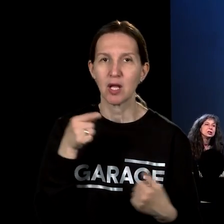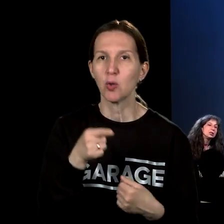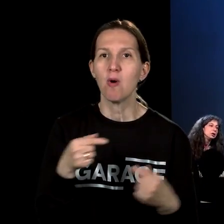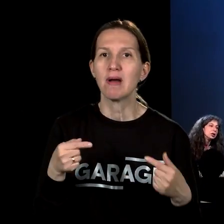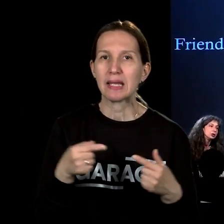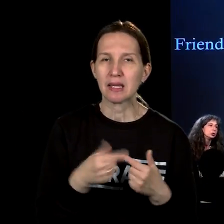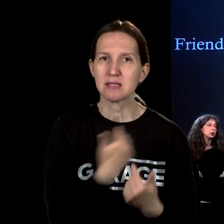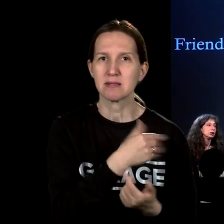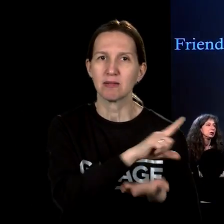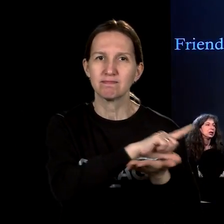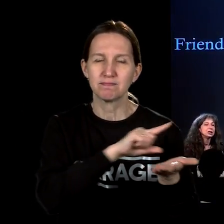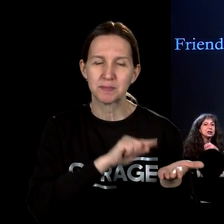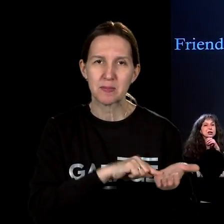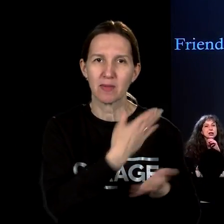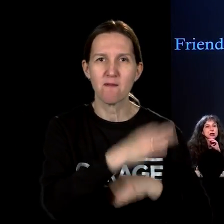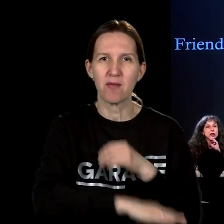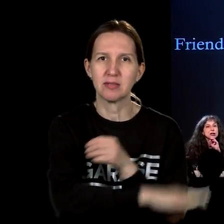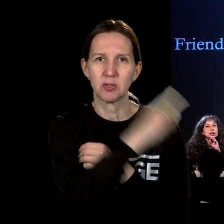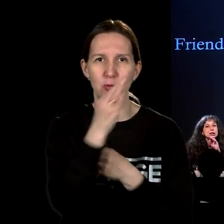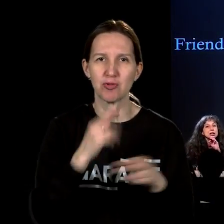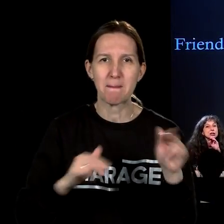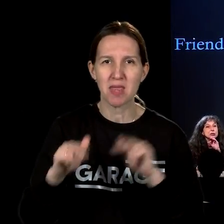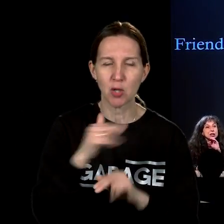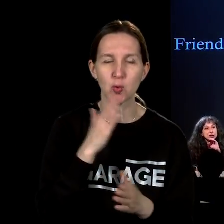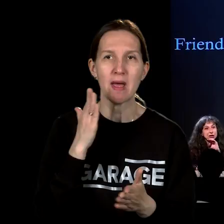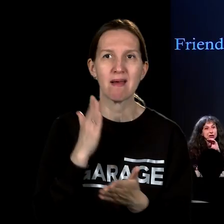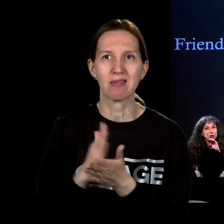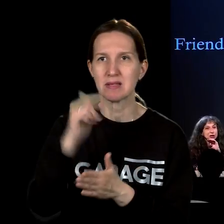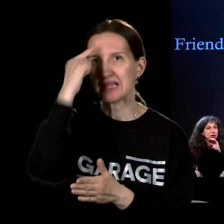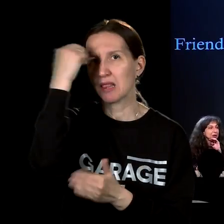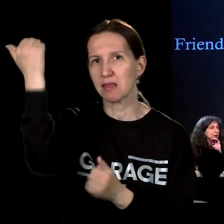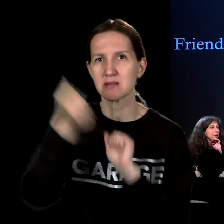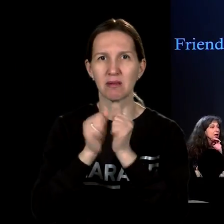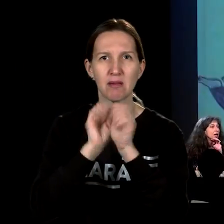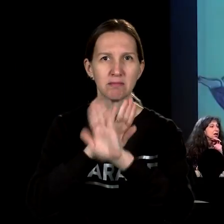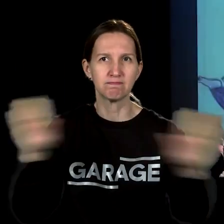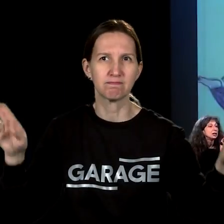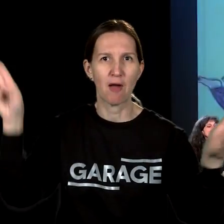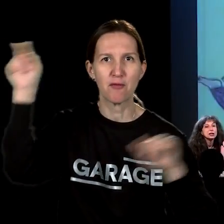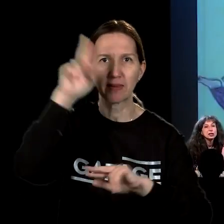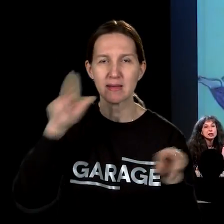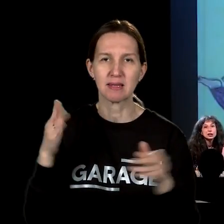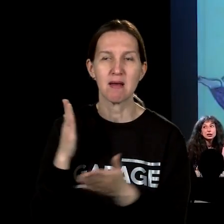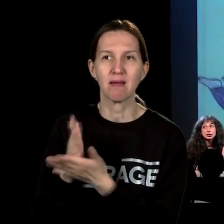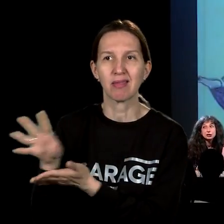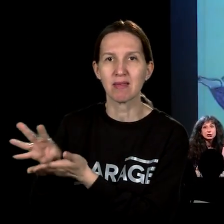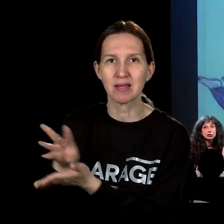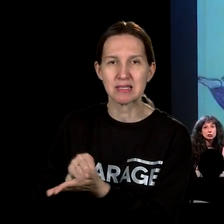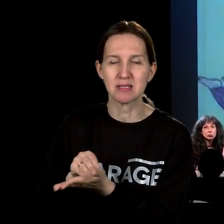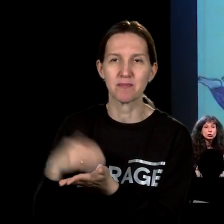и персидские миниатюры, там есть и индийские фрески, там есть